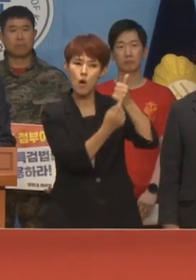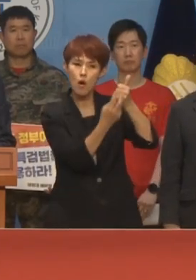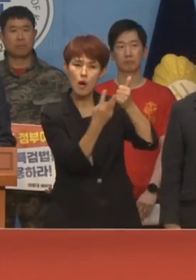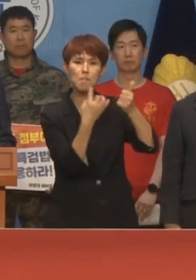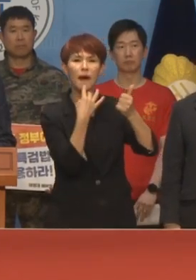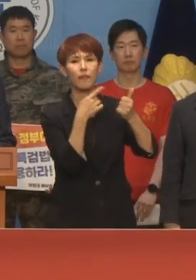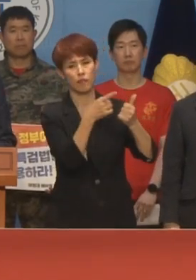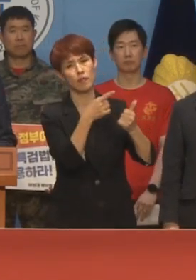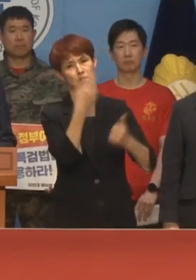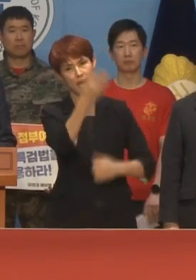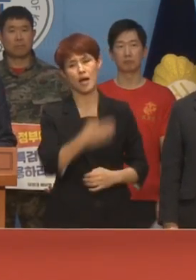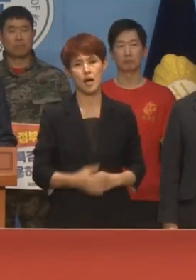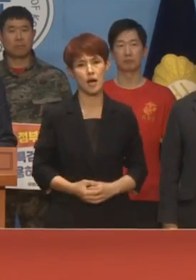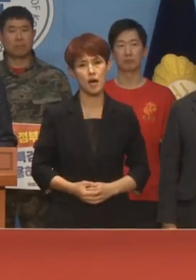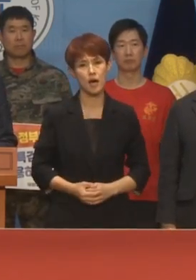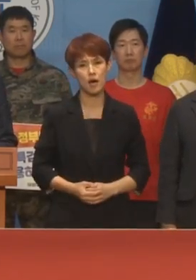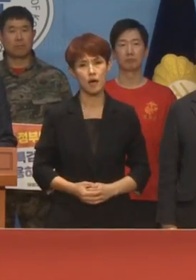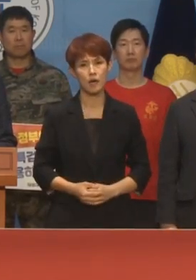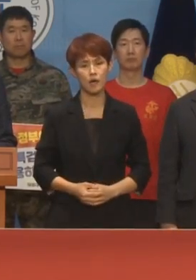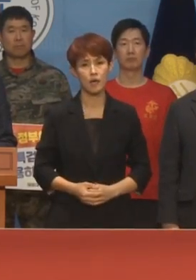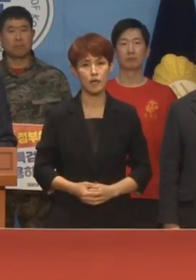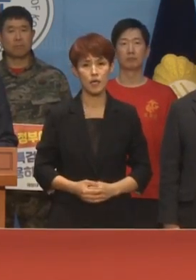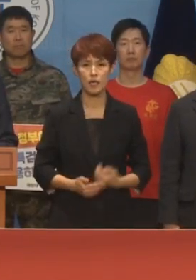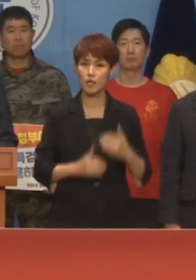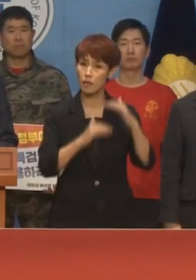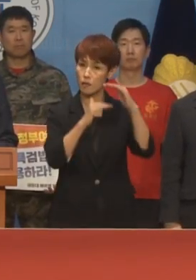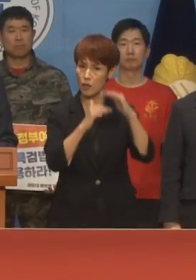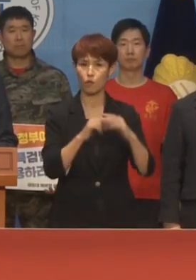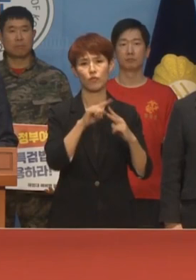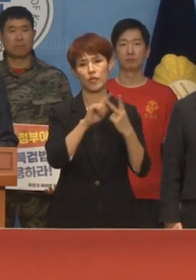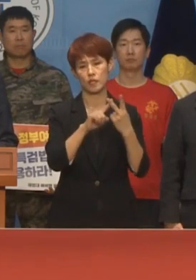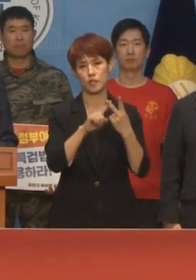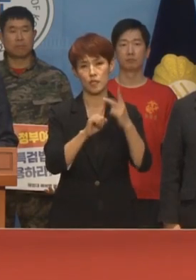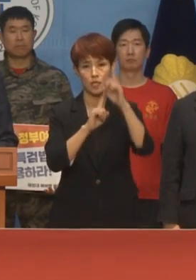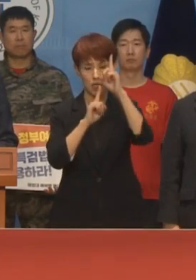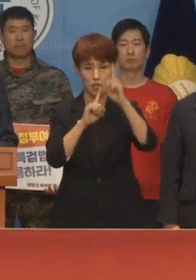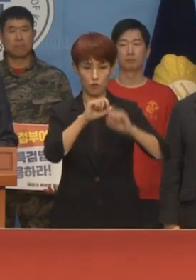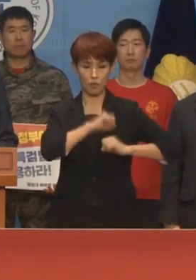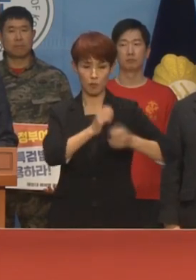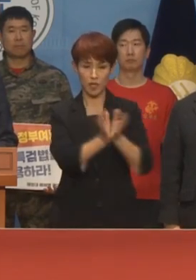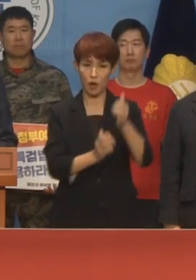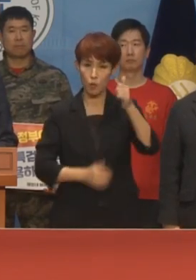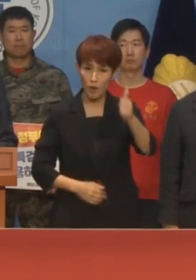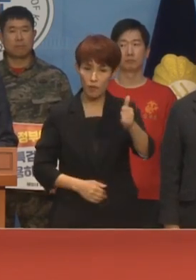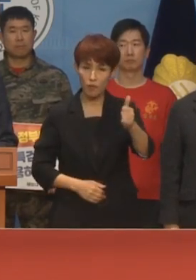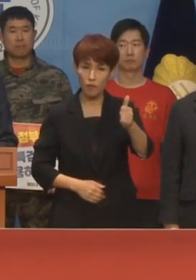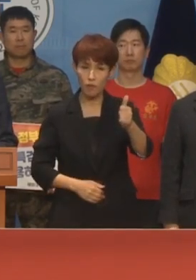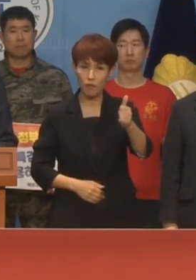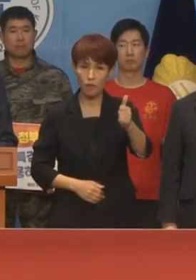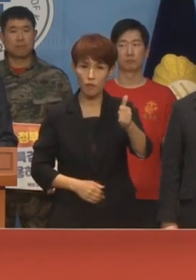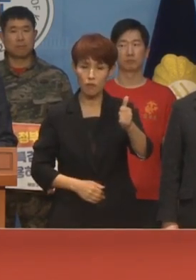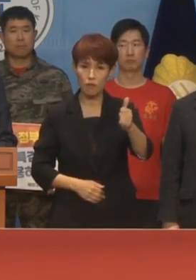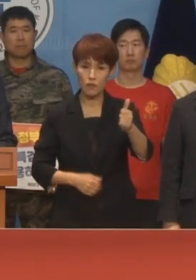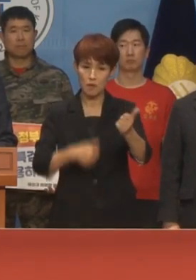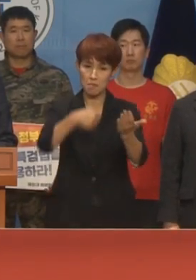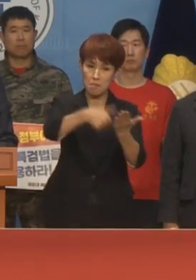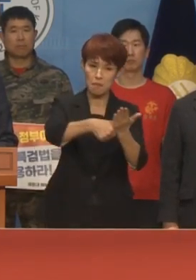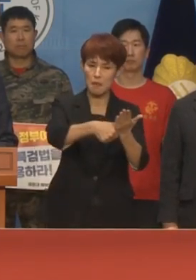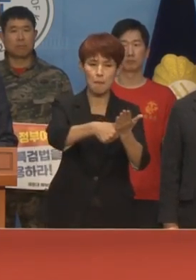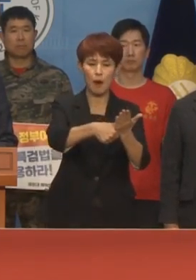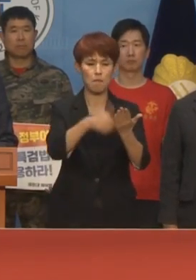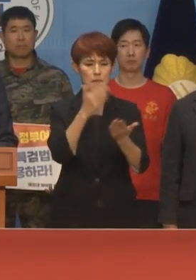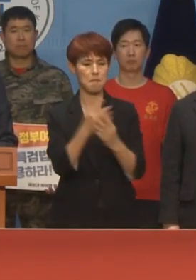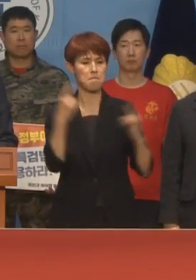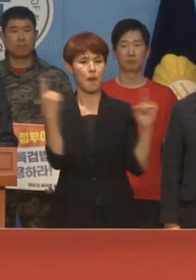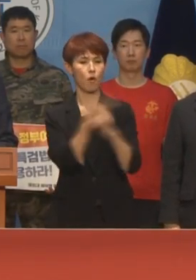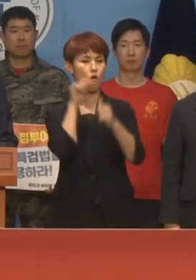되지 않습니다. 이 두 가지 이슈, 이종섭 장관의 그 장관 자신의 결재를 뒤집으라고 지시한